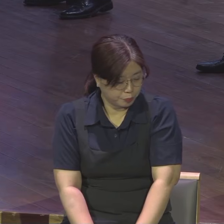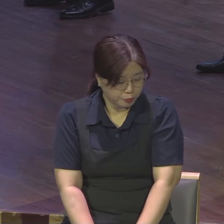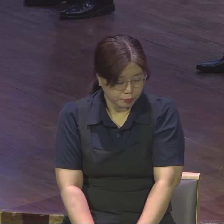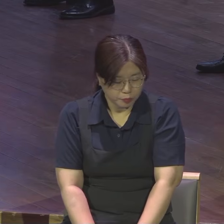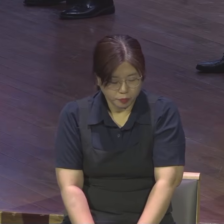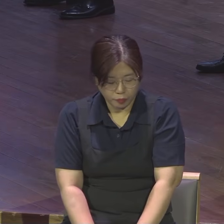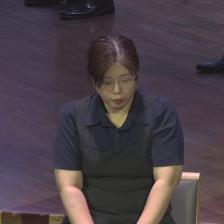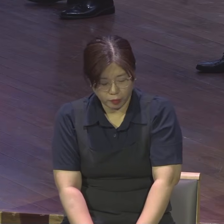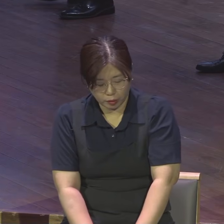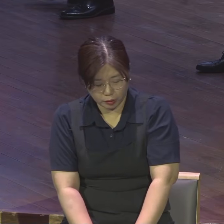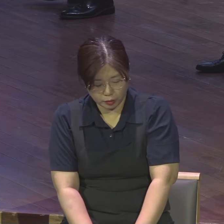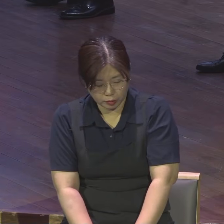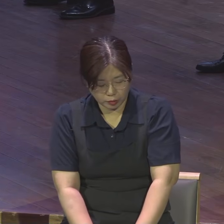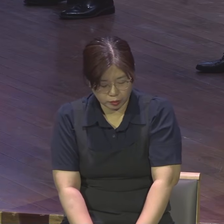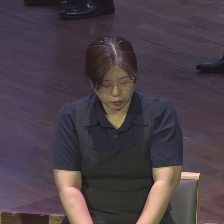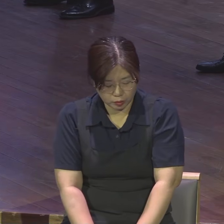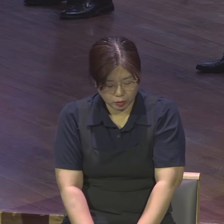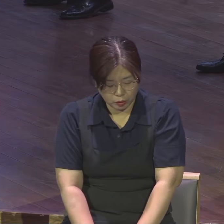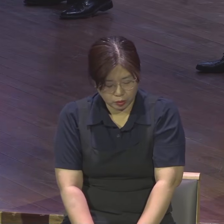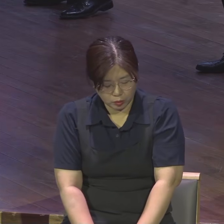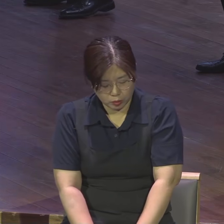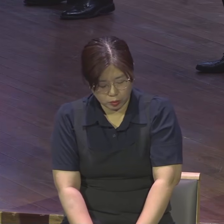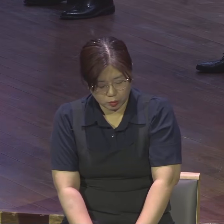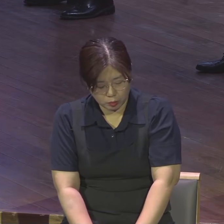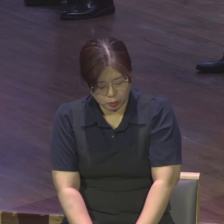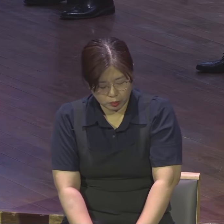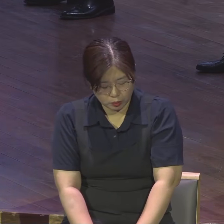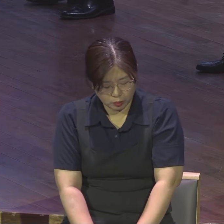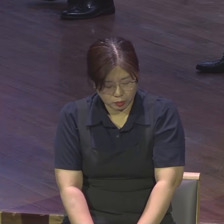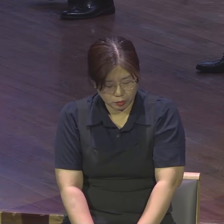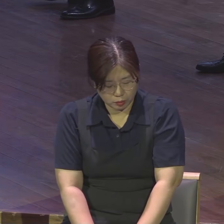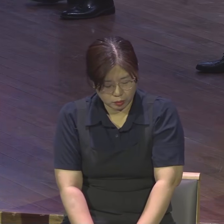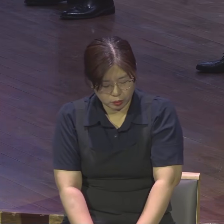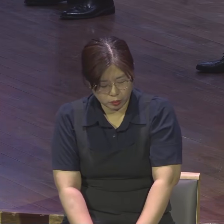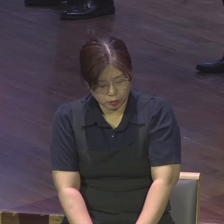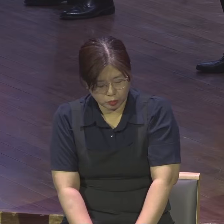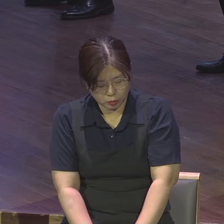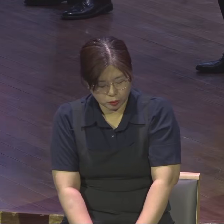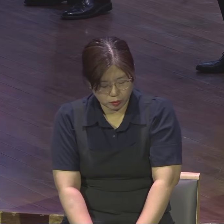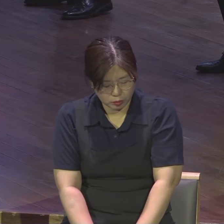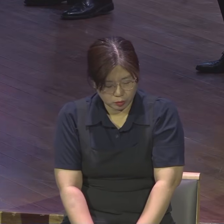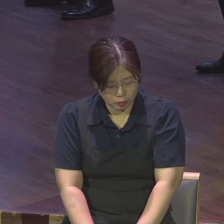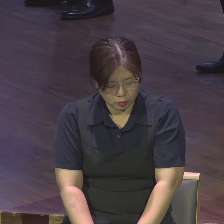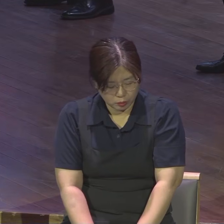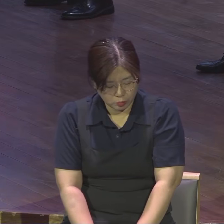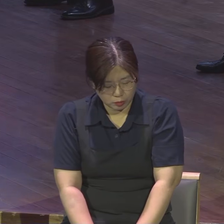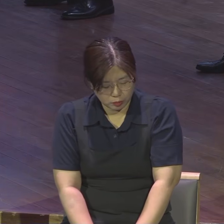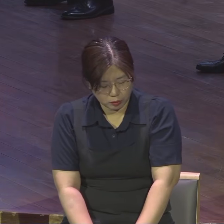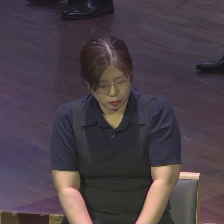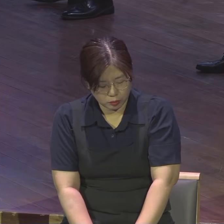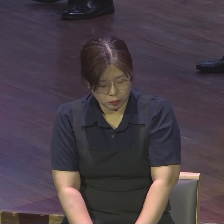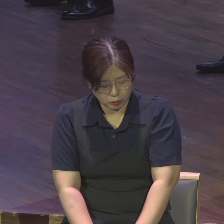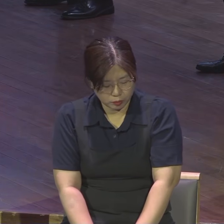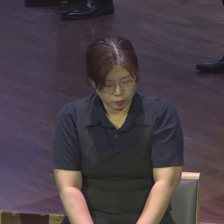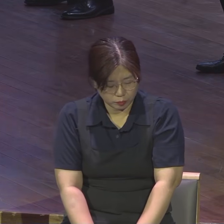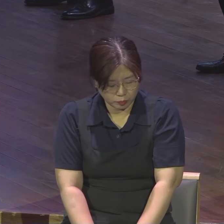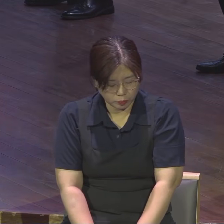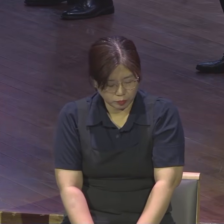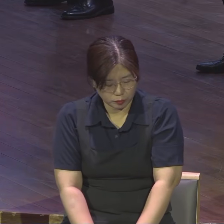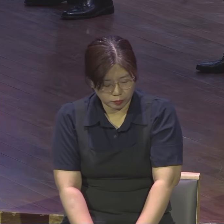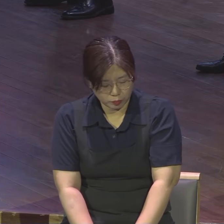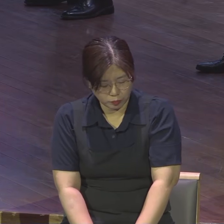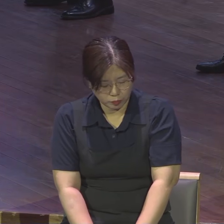임하게 하여 주시옵소서. 1분 1초도 불신앙하지 아니하고 말씀 있는 믿음으로 믿음의 여정을 가게